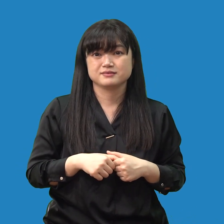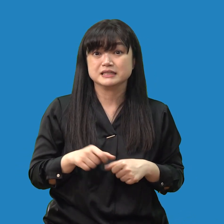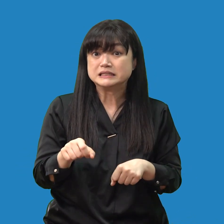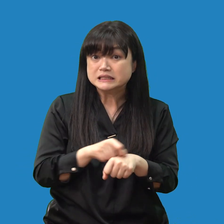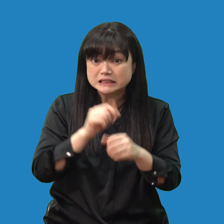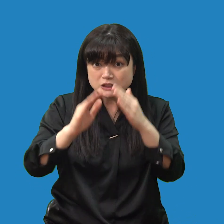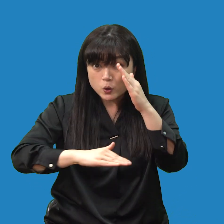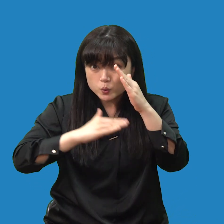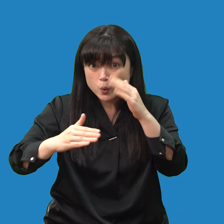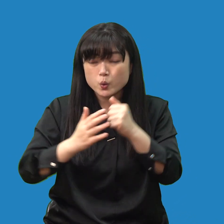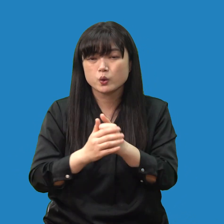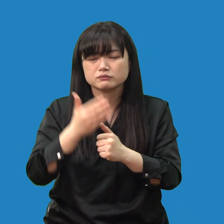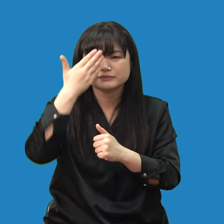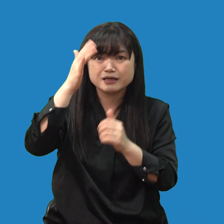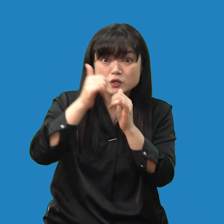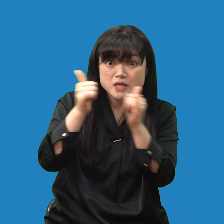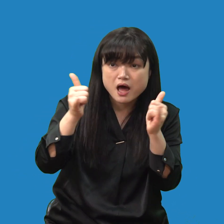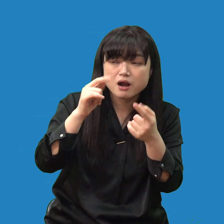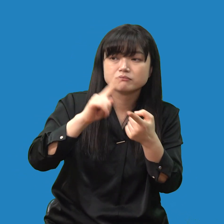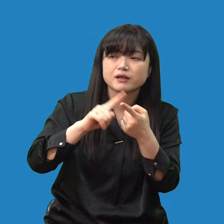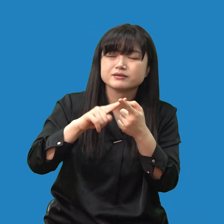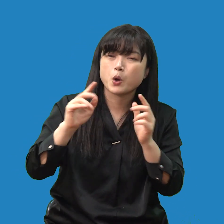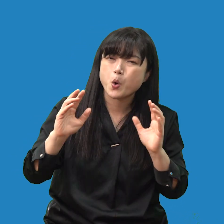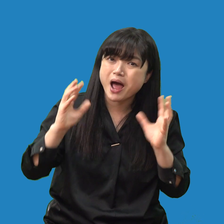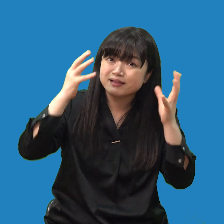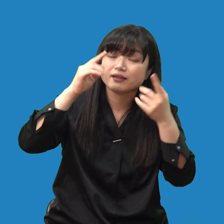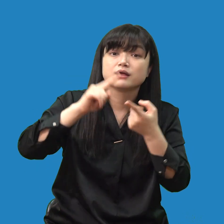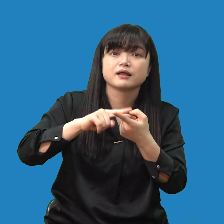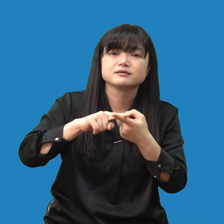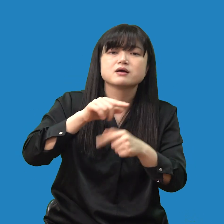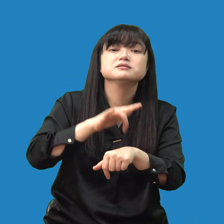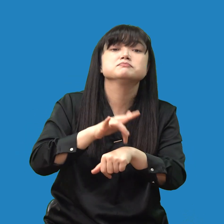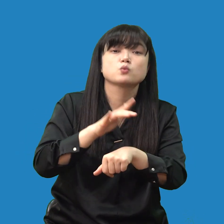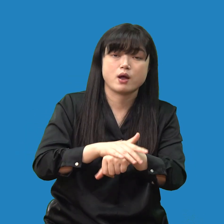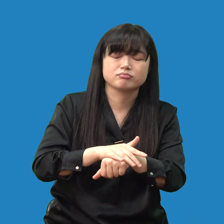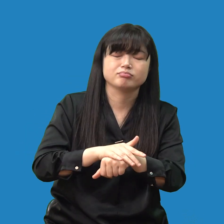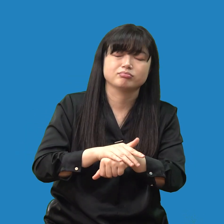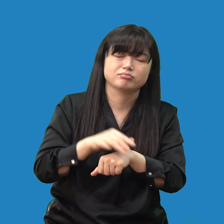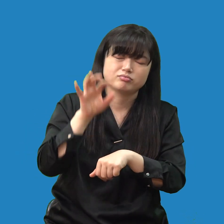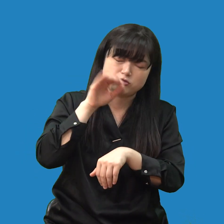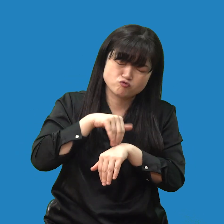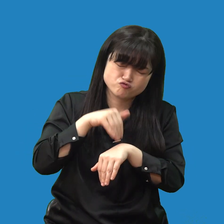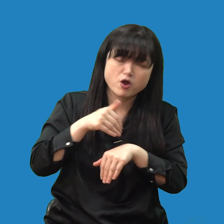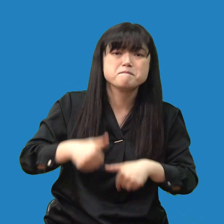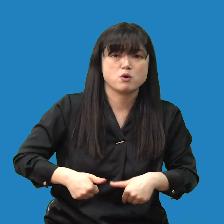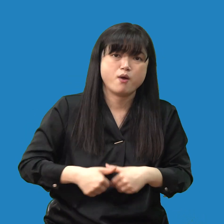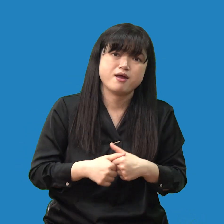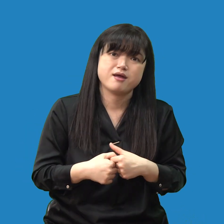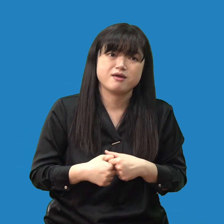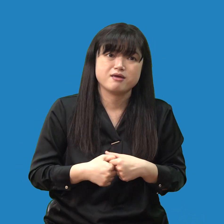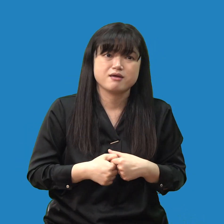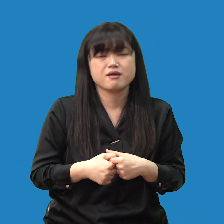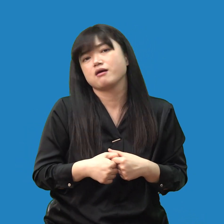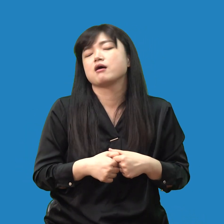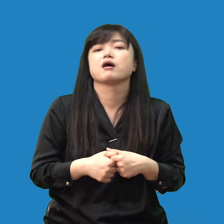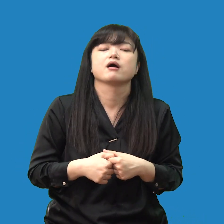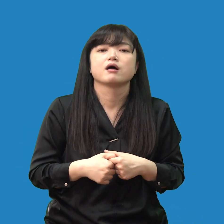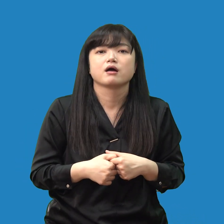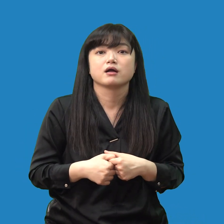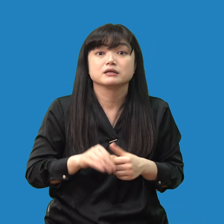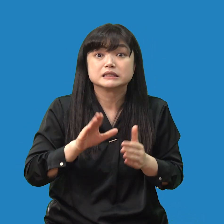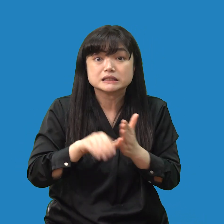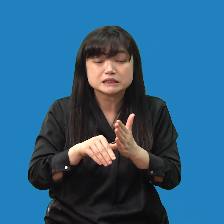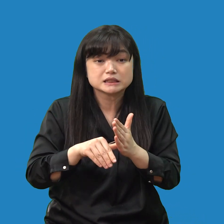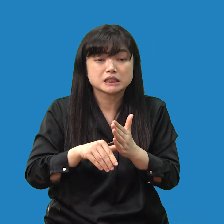특히 성도는 이 낯선 사람을 환대하는 이 습관을 몸에 배이도록 해야 합니다.